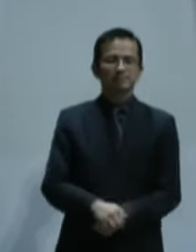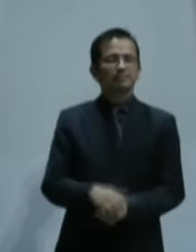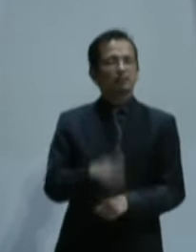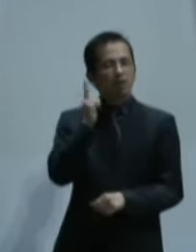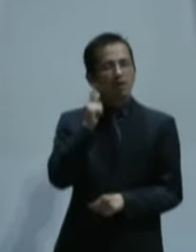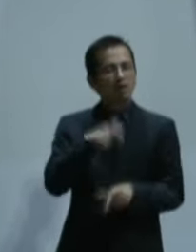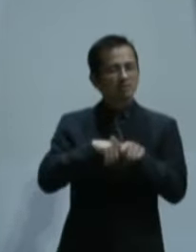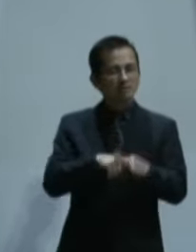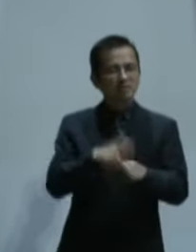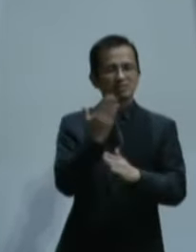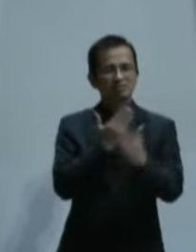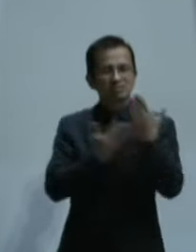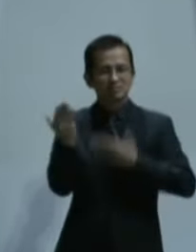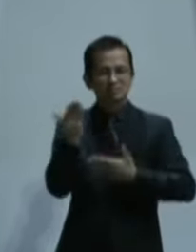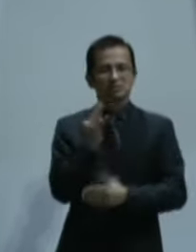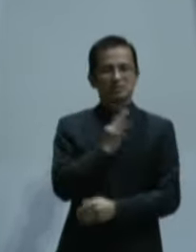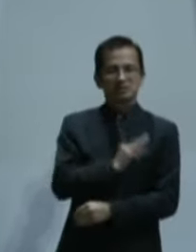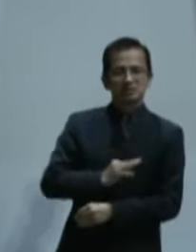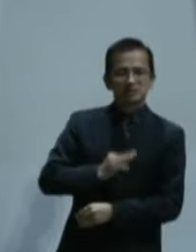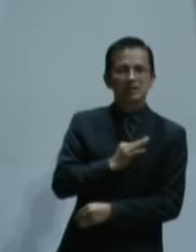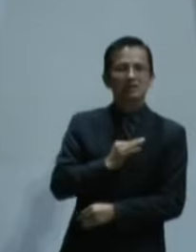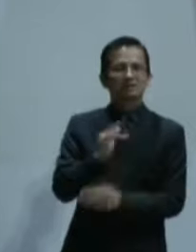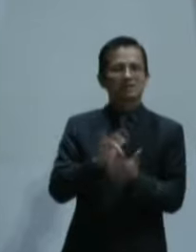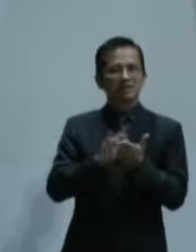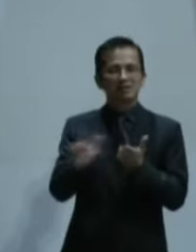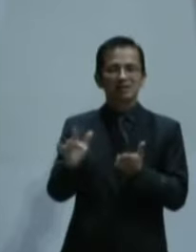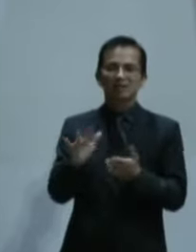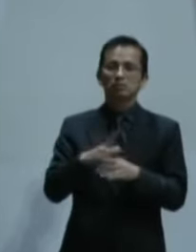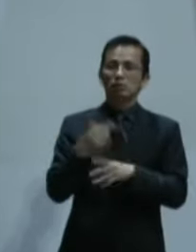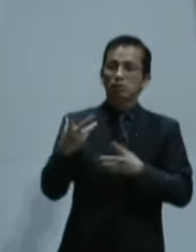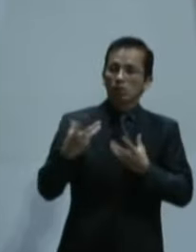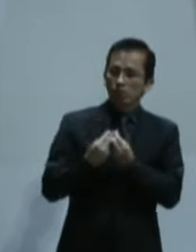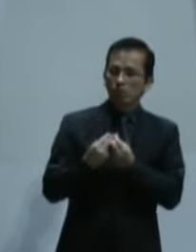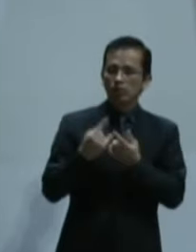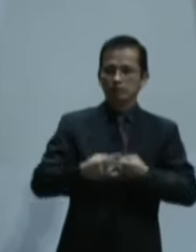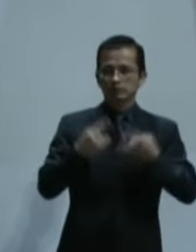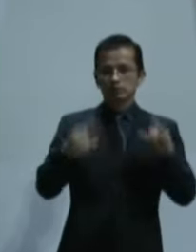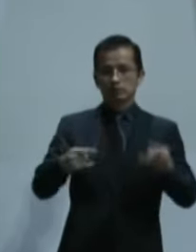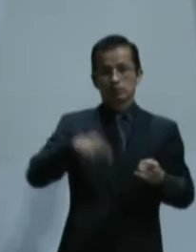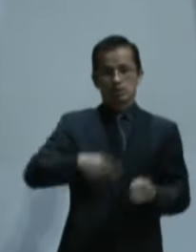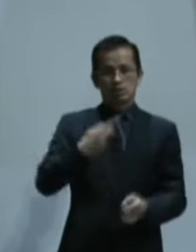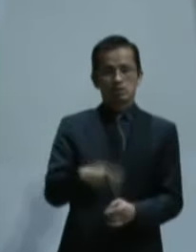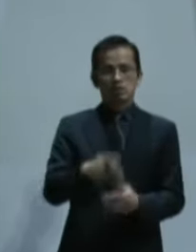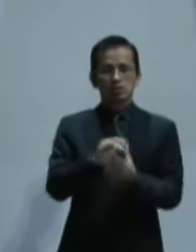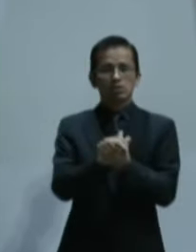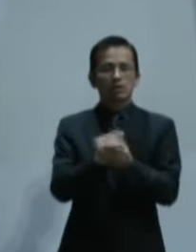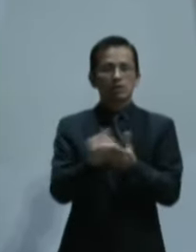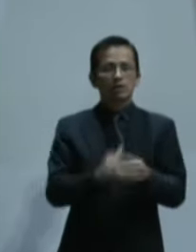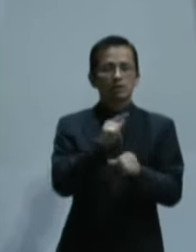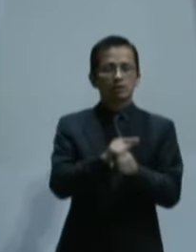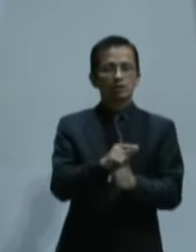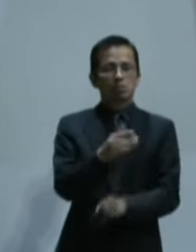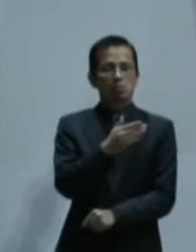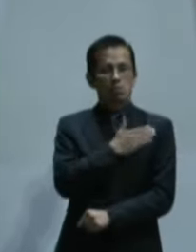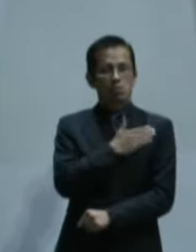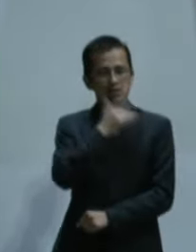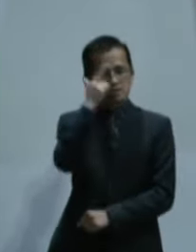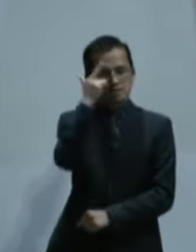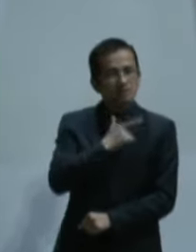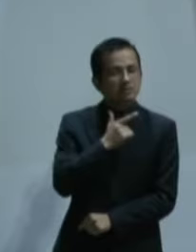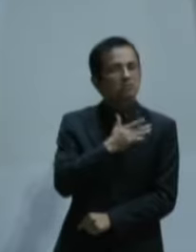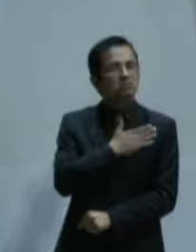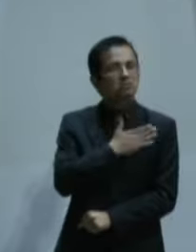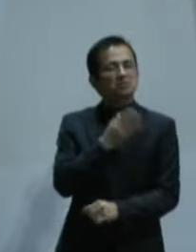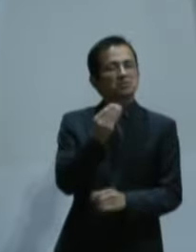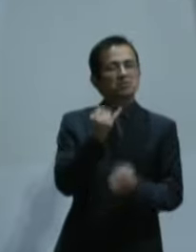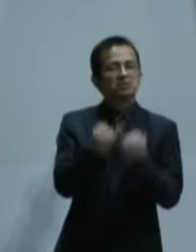Enhorabuena Gracias por ser parte de la historia con la lotería nacional Buenas noches buena suerte